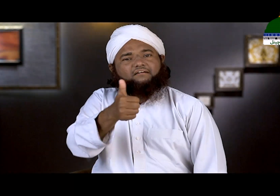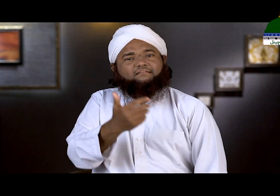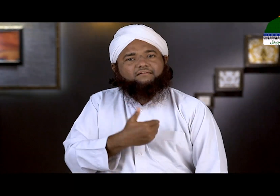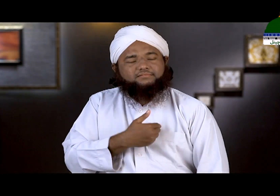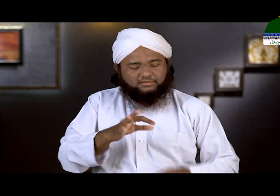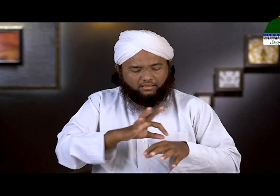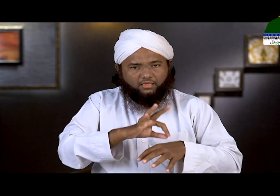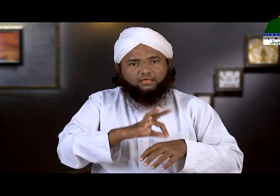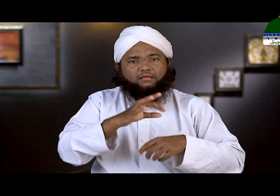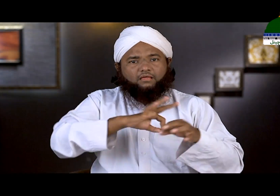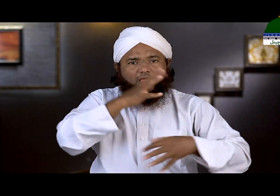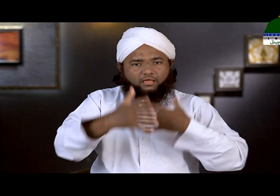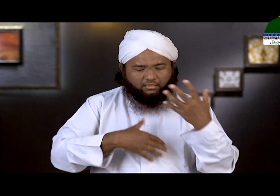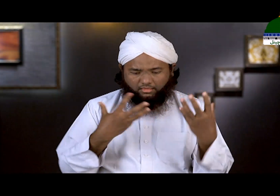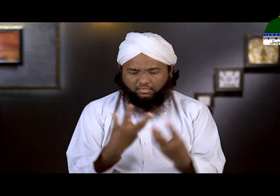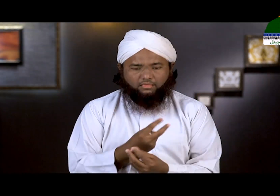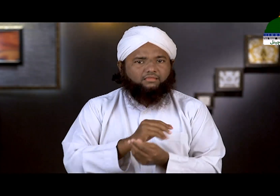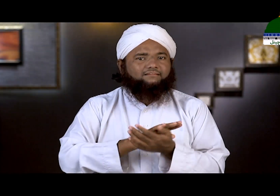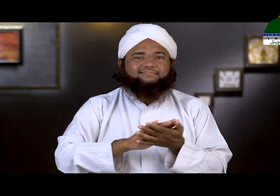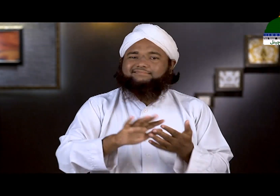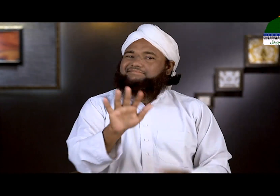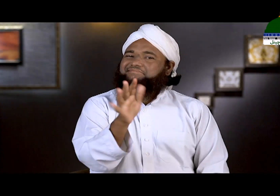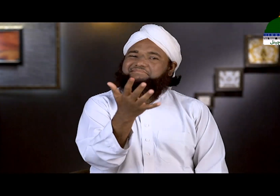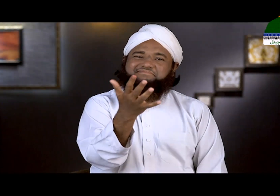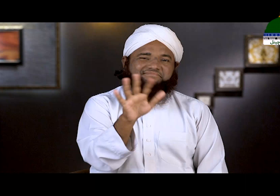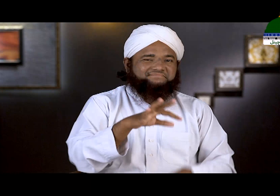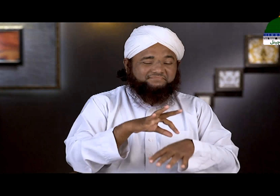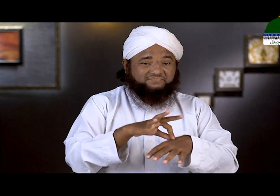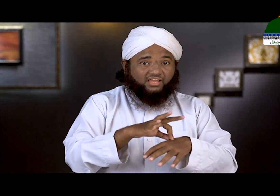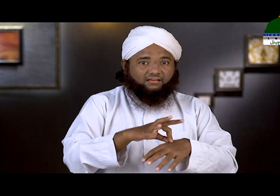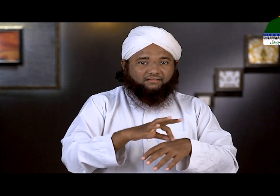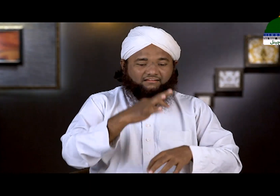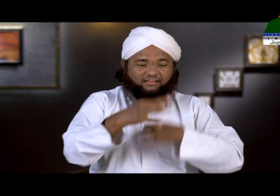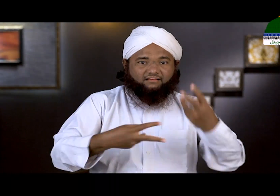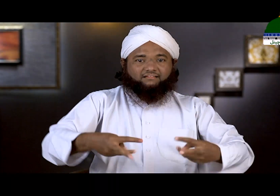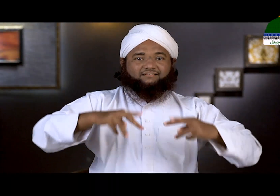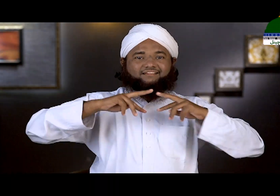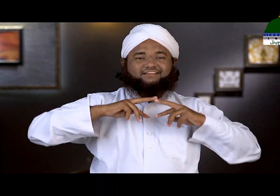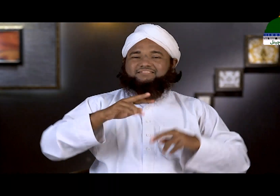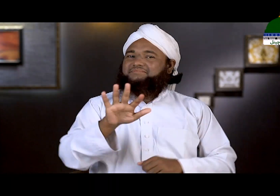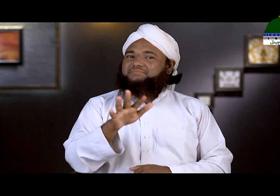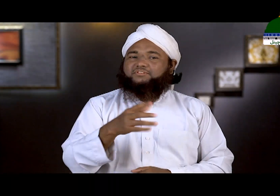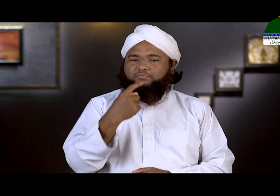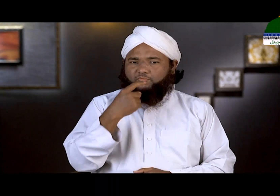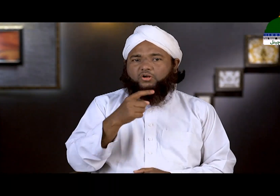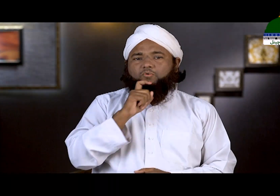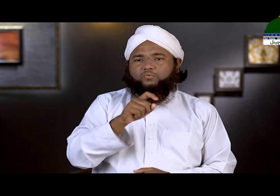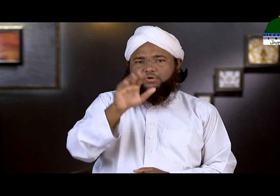شاہ صاحب رحمت اللہ علیہ کے کپڑے تک سلامت تھے، آگ نے انہیں بالکل چھوا تک نہیں تھا۔ آخر ان کو بلایا